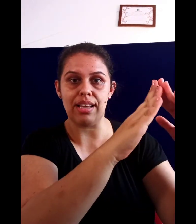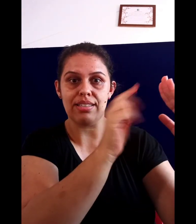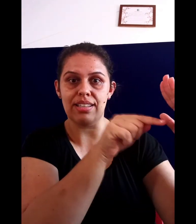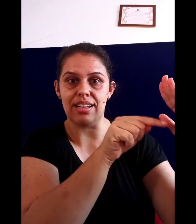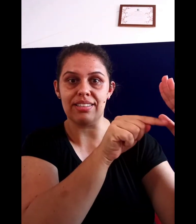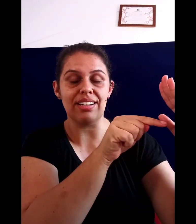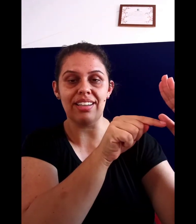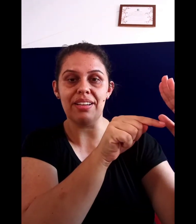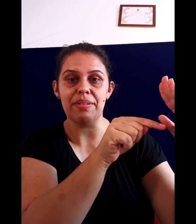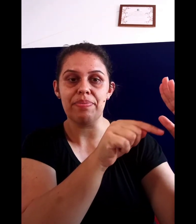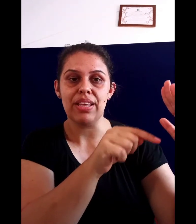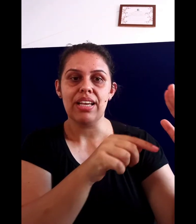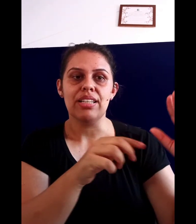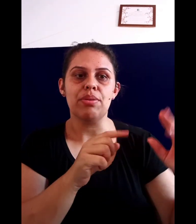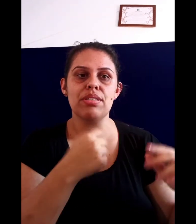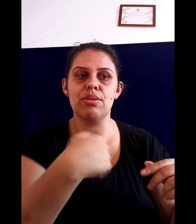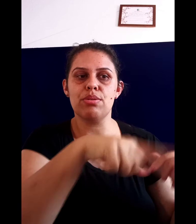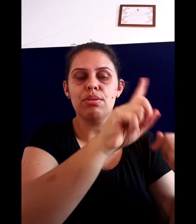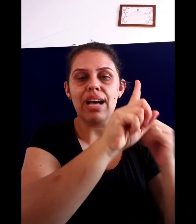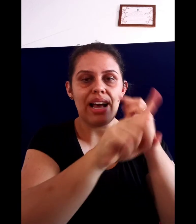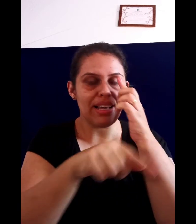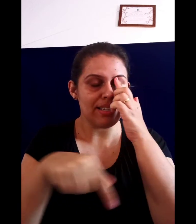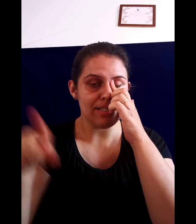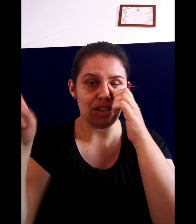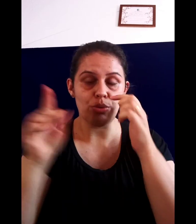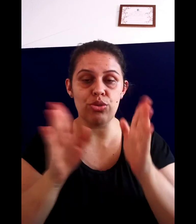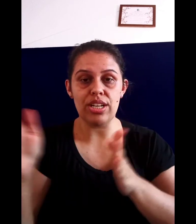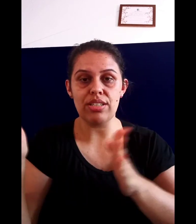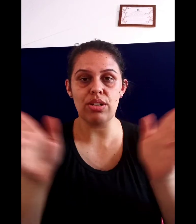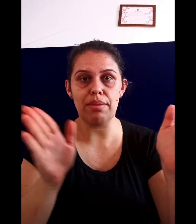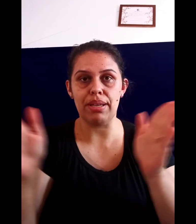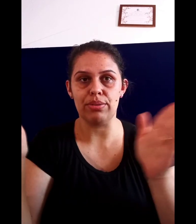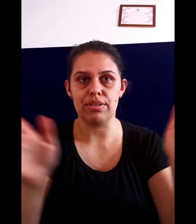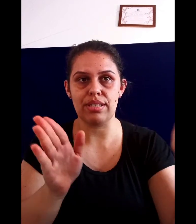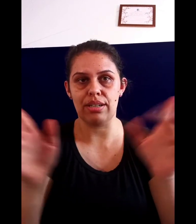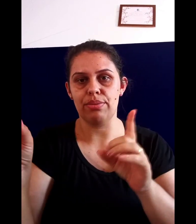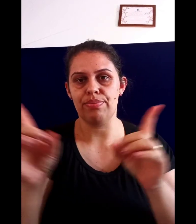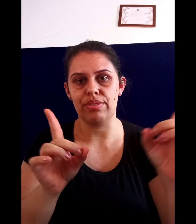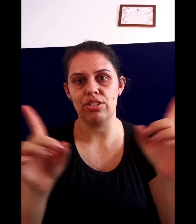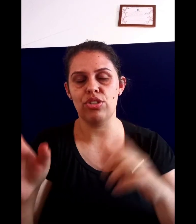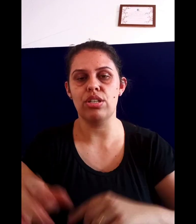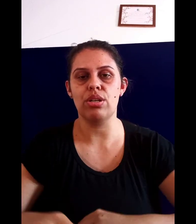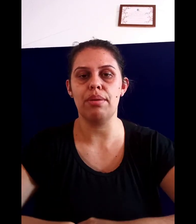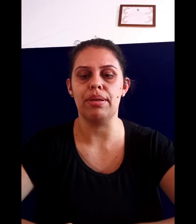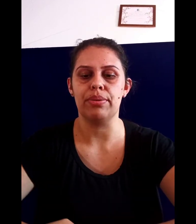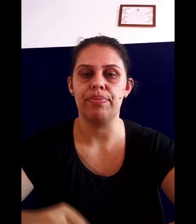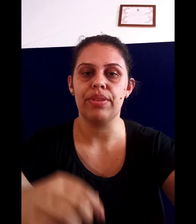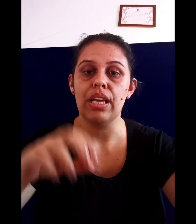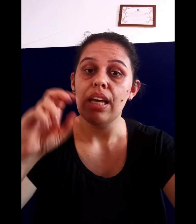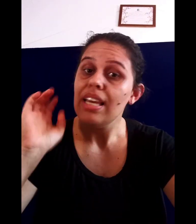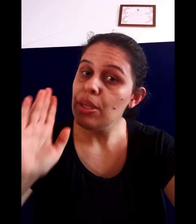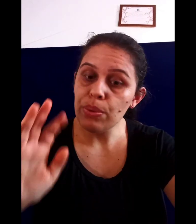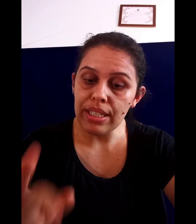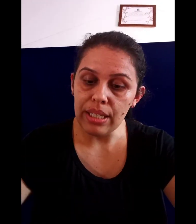casinha dela tá aqui. Então, assim, os lugares, o direcionamento, certo? O direcionamento. E o